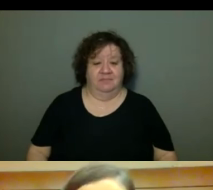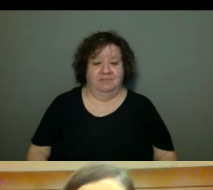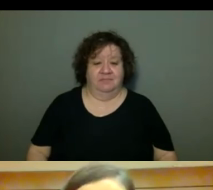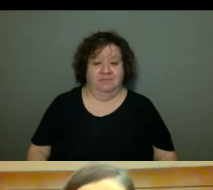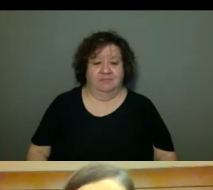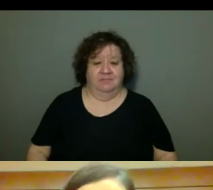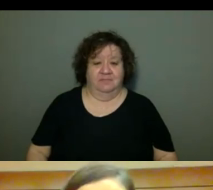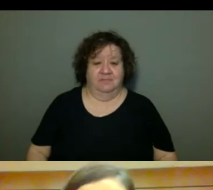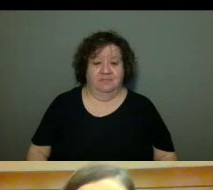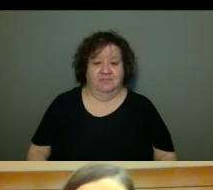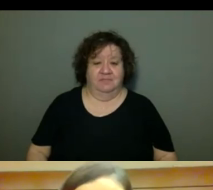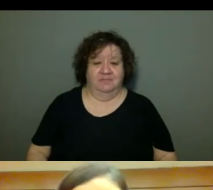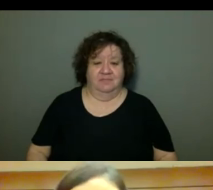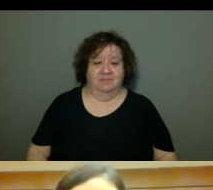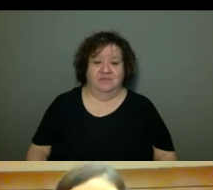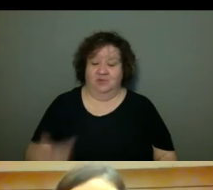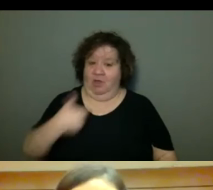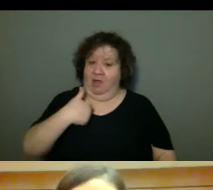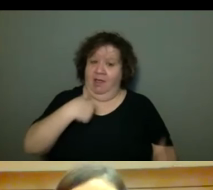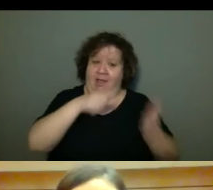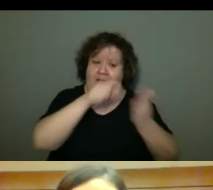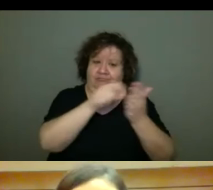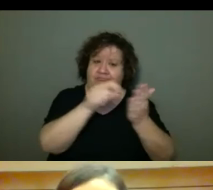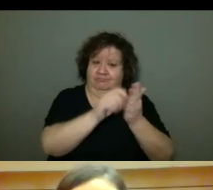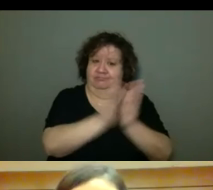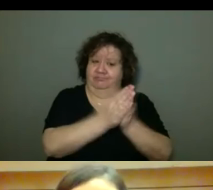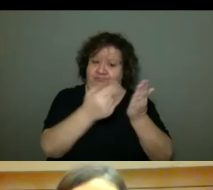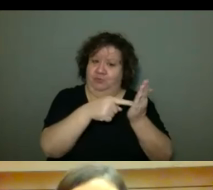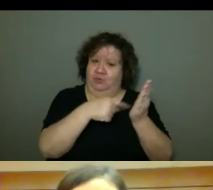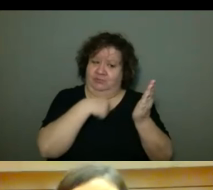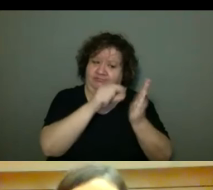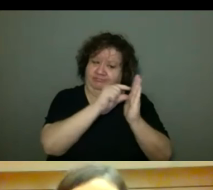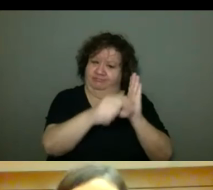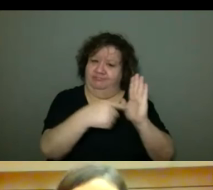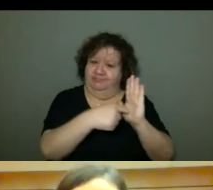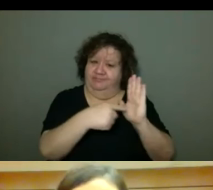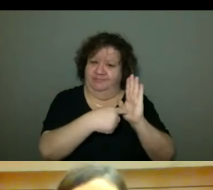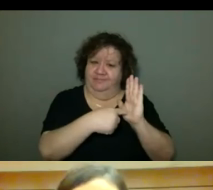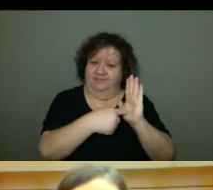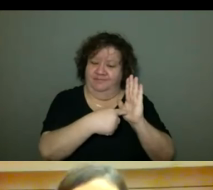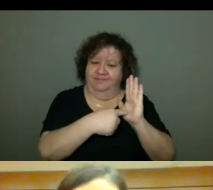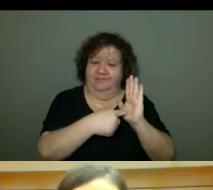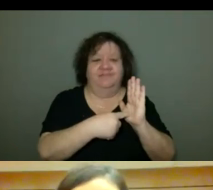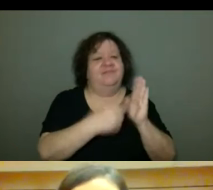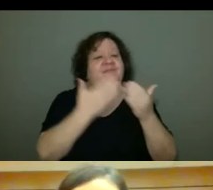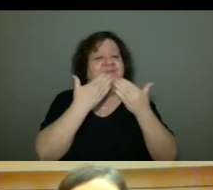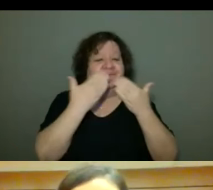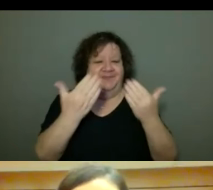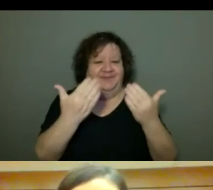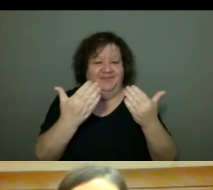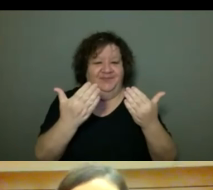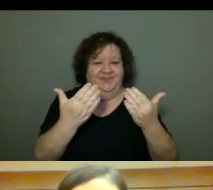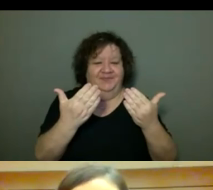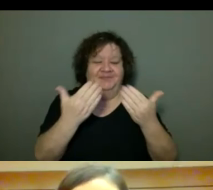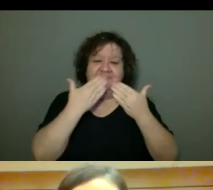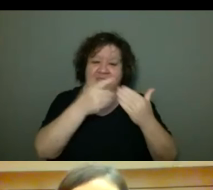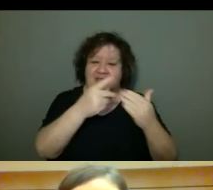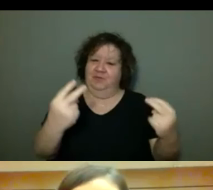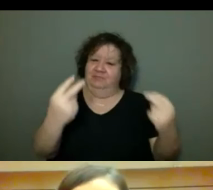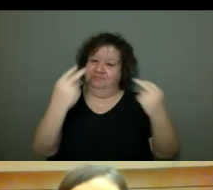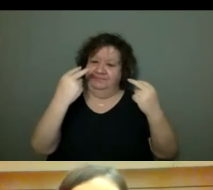Es lo que yo había apuntado en la libreta que quería comentar. Muchísimas gracias por